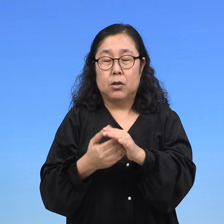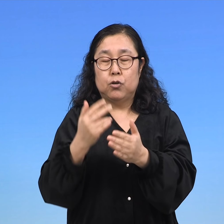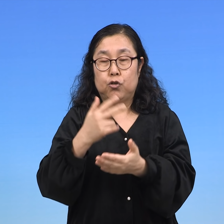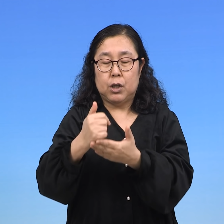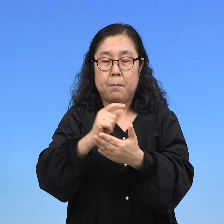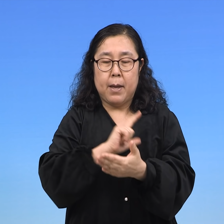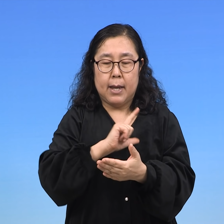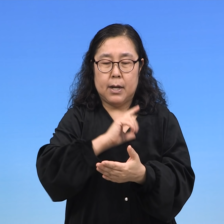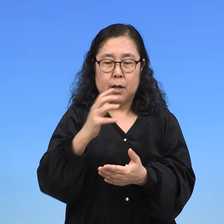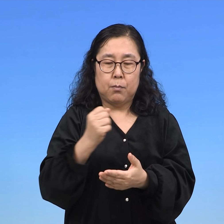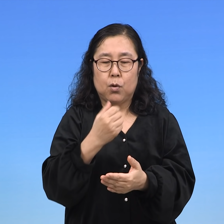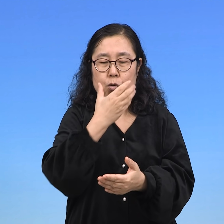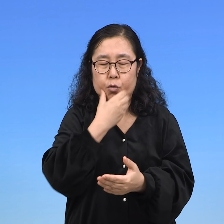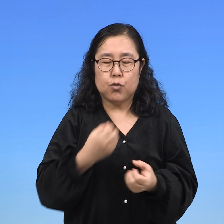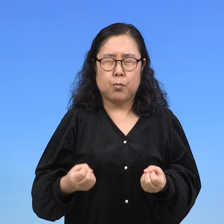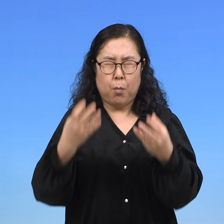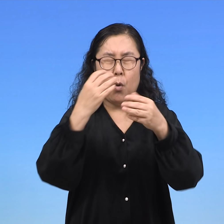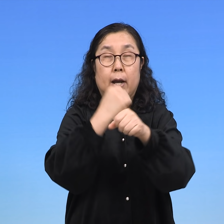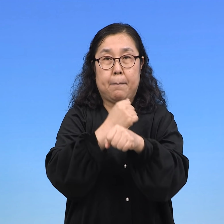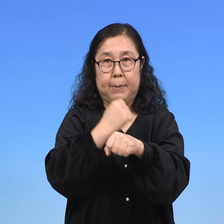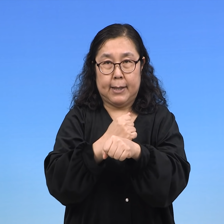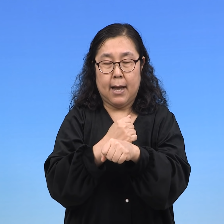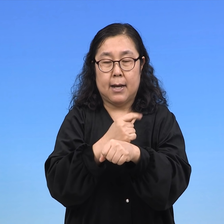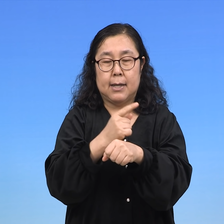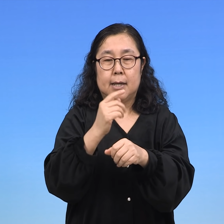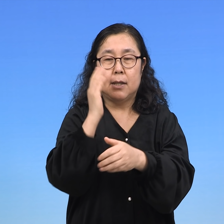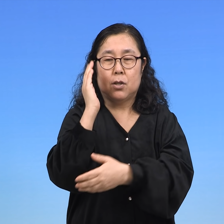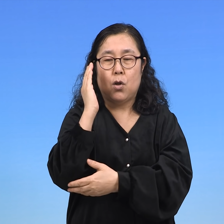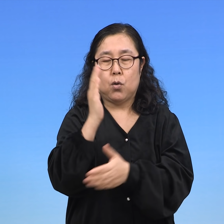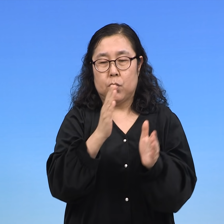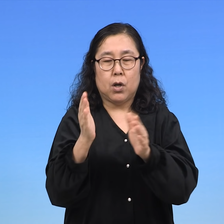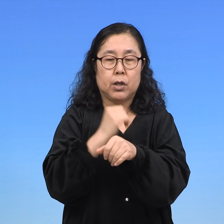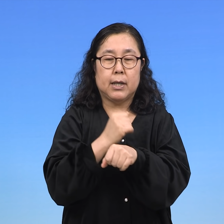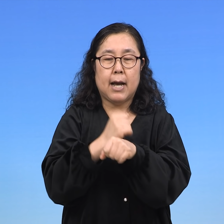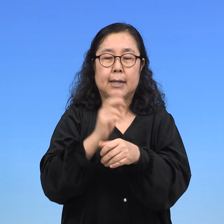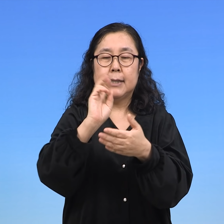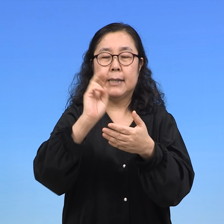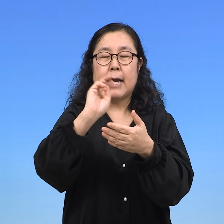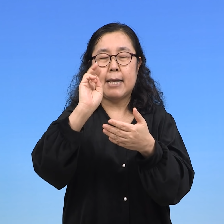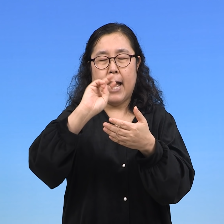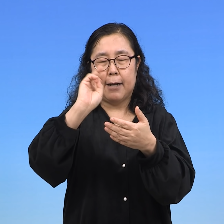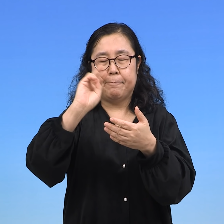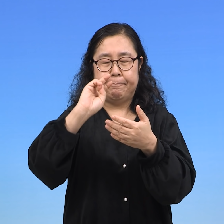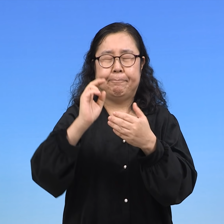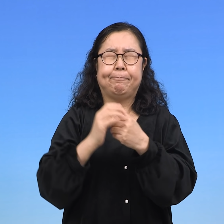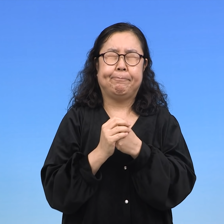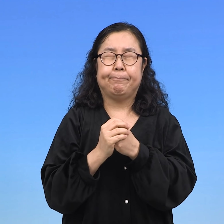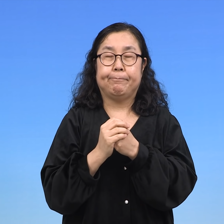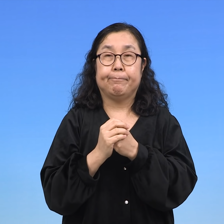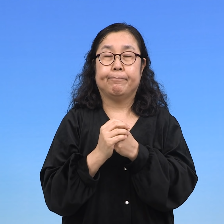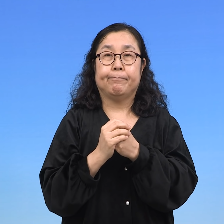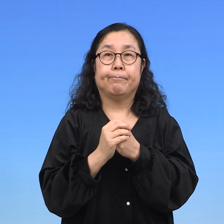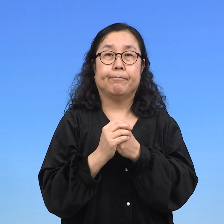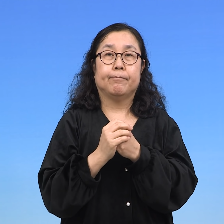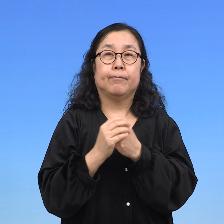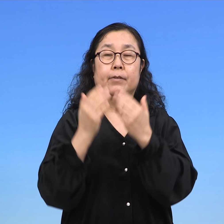이 설교를 정리하는 찬양 너무너무 적절하다고 생각합니다. 수많은 무리들